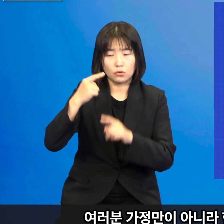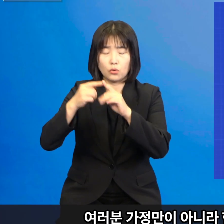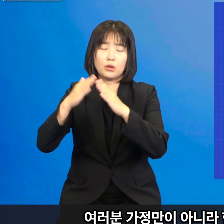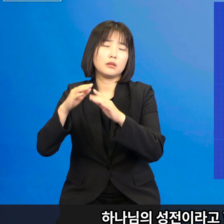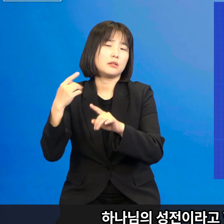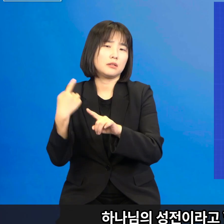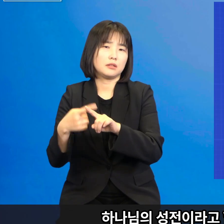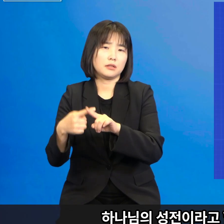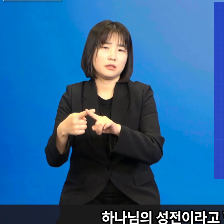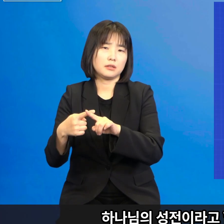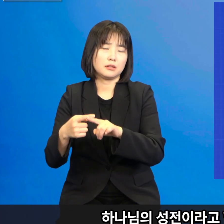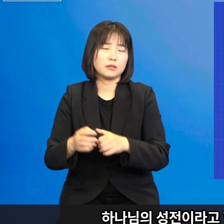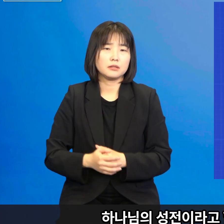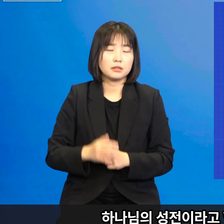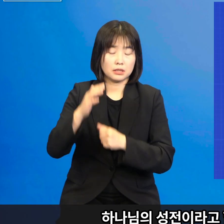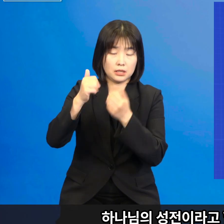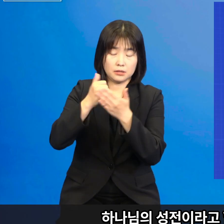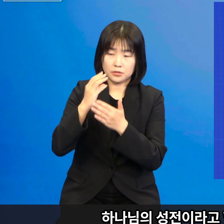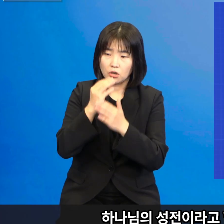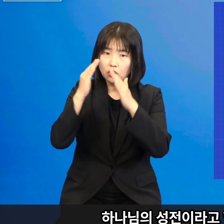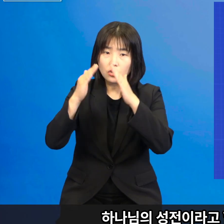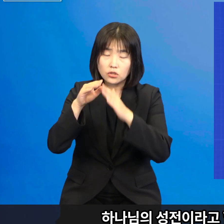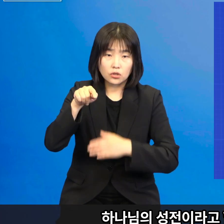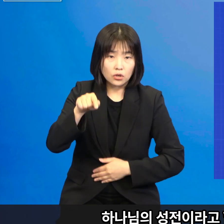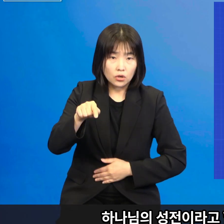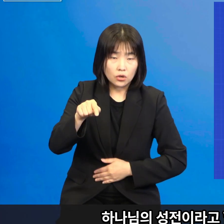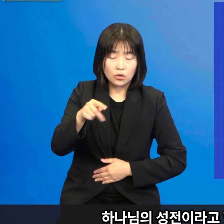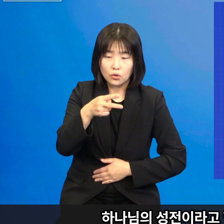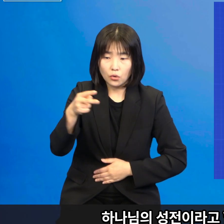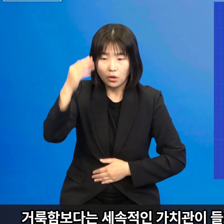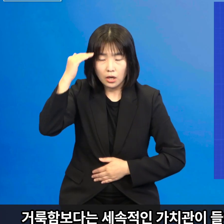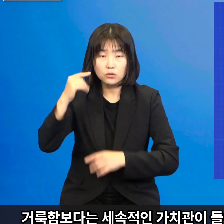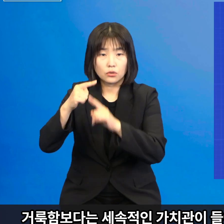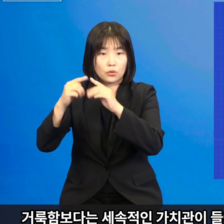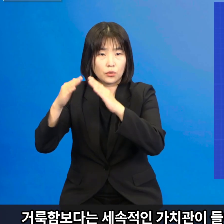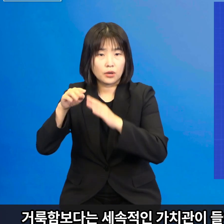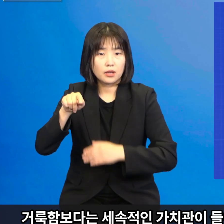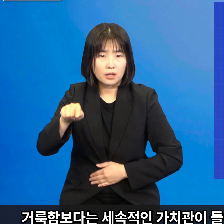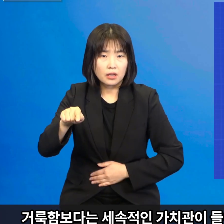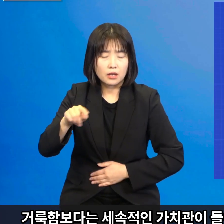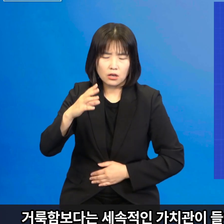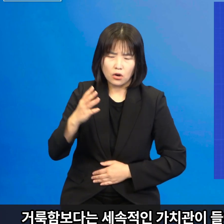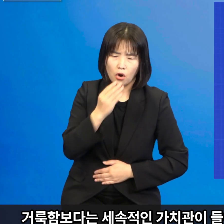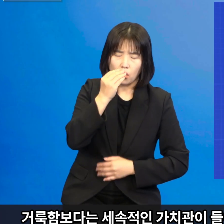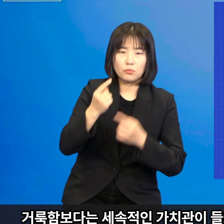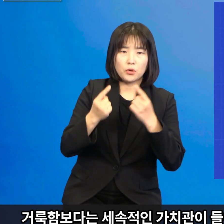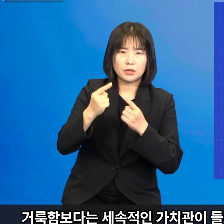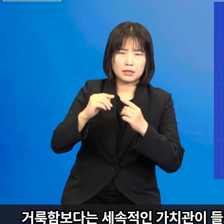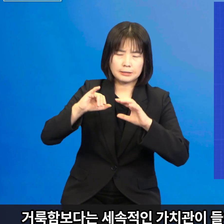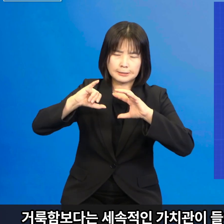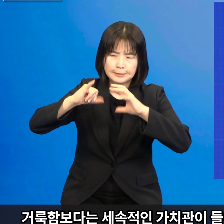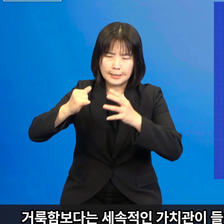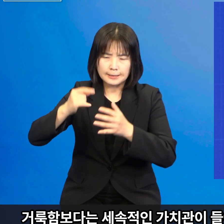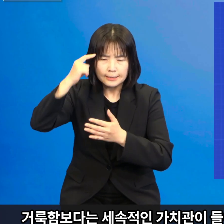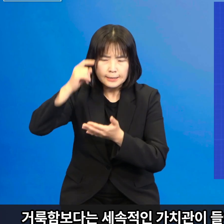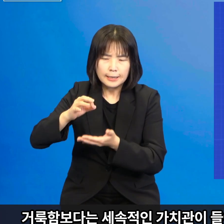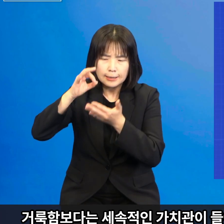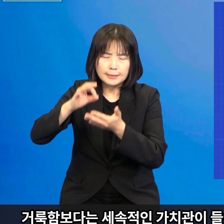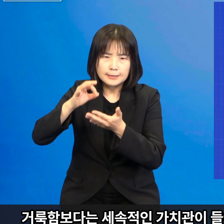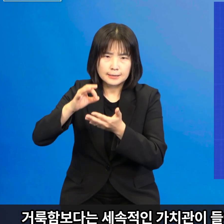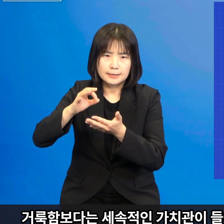마찬가지예요. 하나님의 성전이라고 할 수 있는 한국 교회도 거룩함보다는 세속적인 가치관이